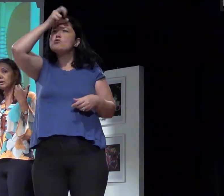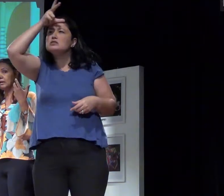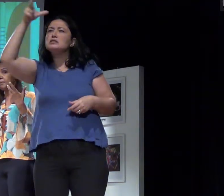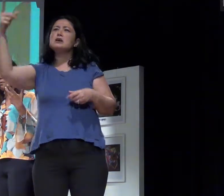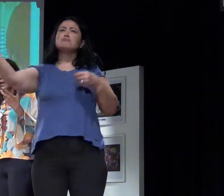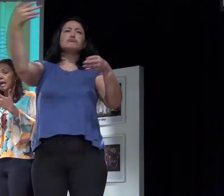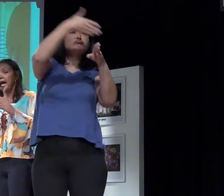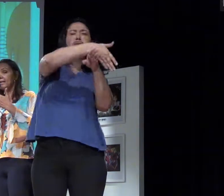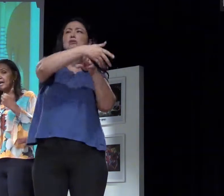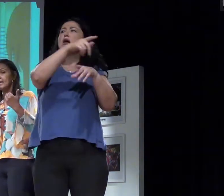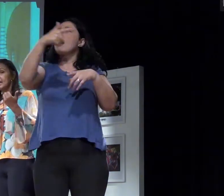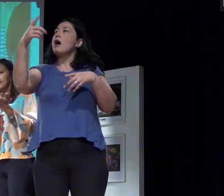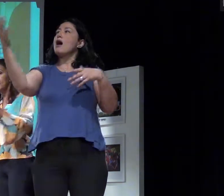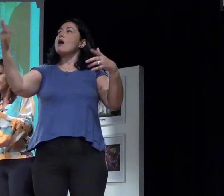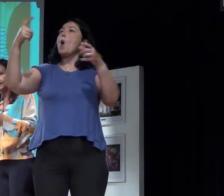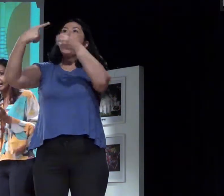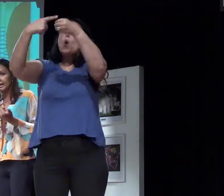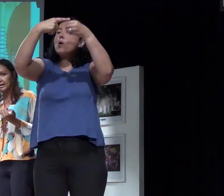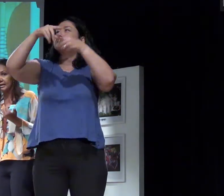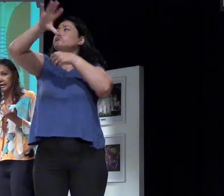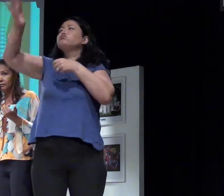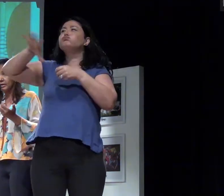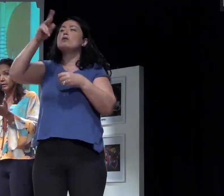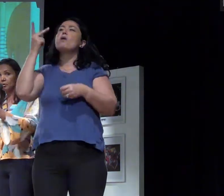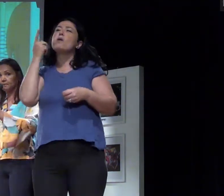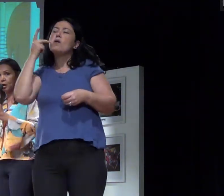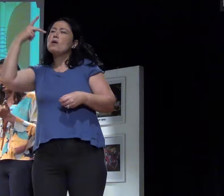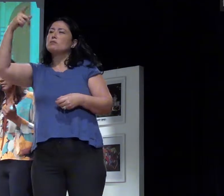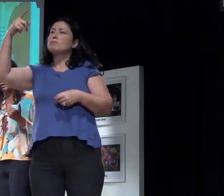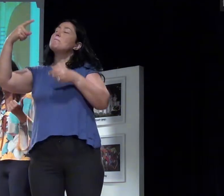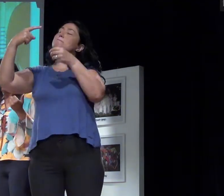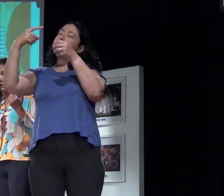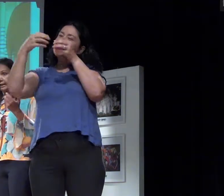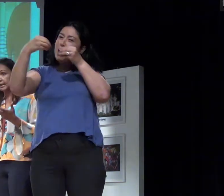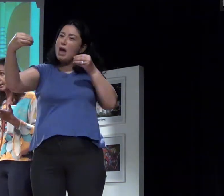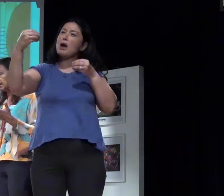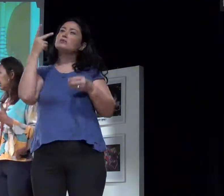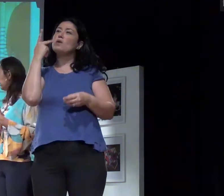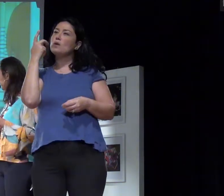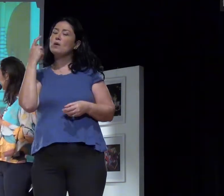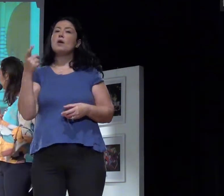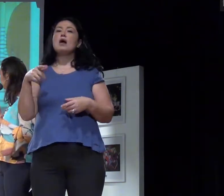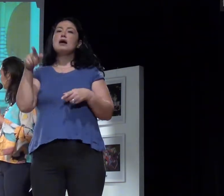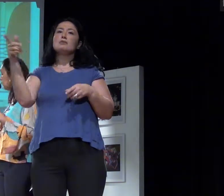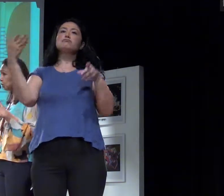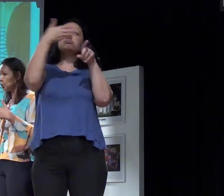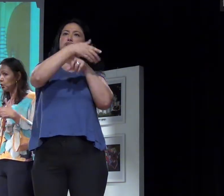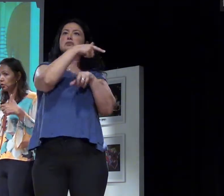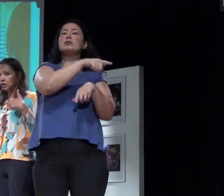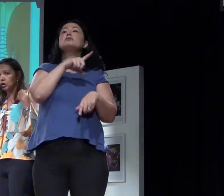de municípios adjacentes a Fortaleza, né, municípios próximos a Fortaleza, e recebemos